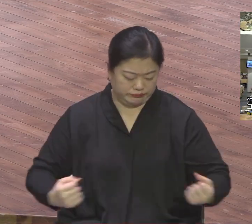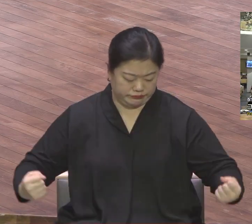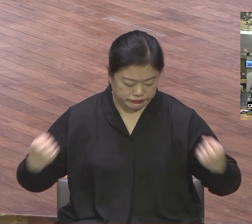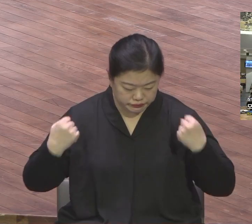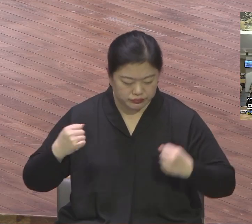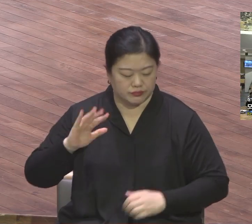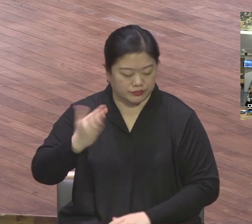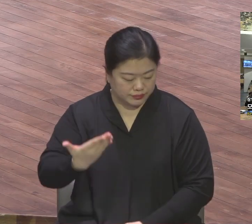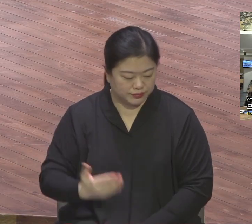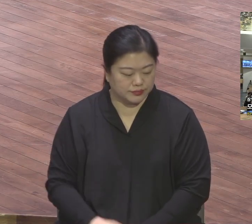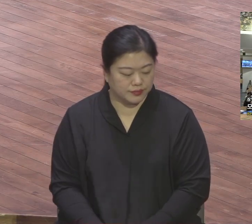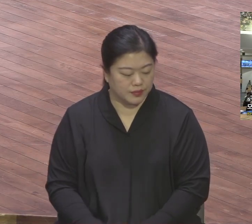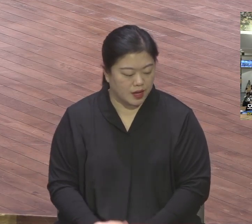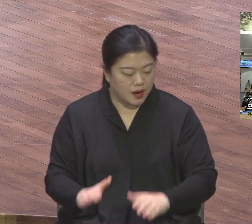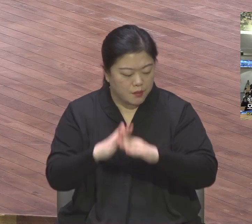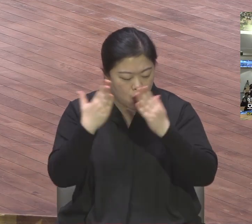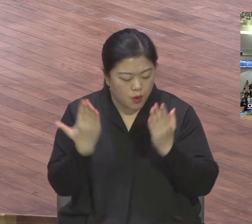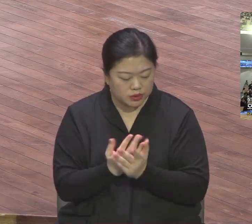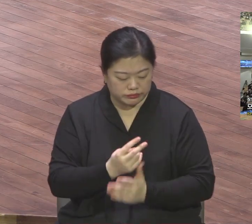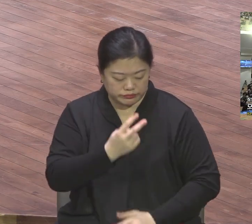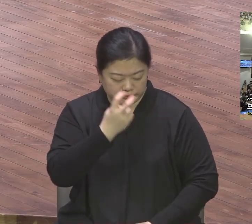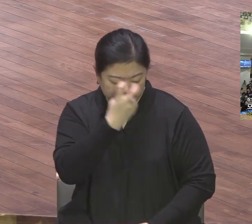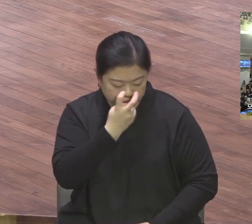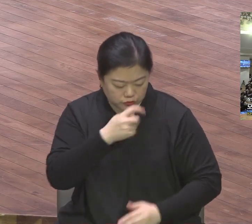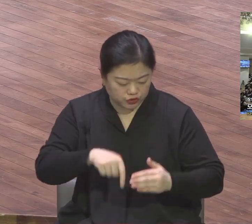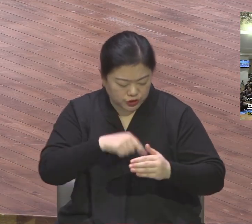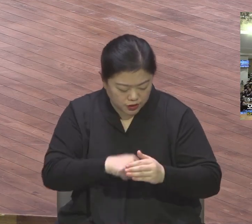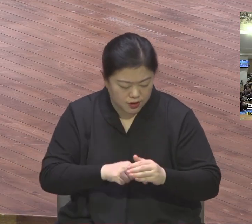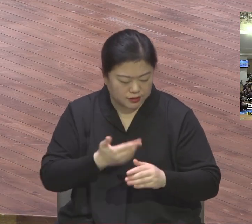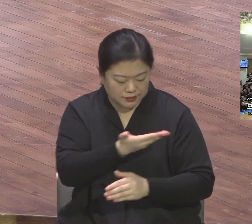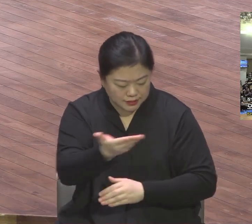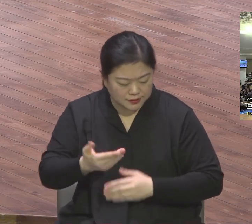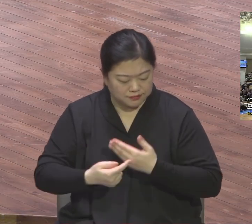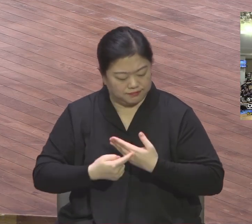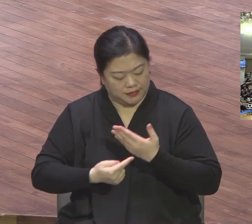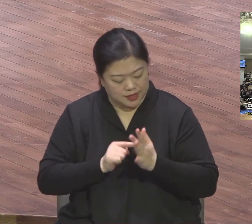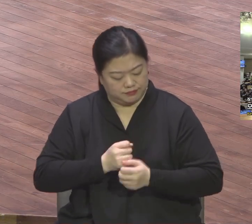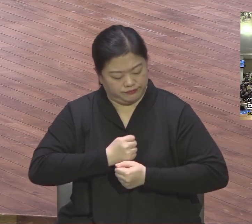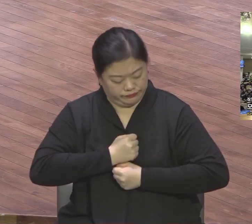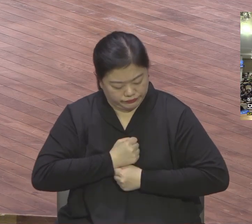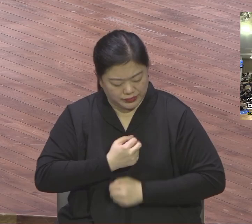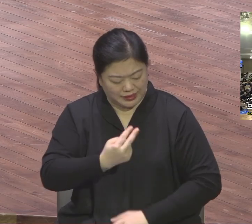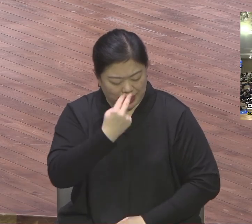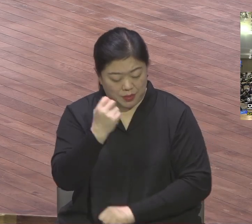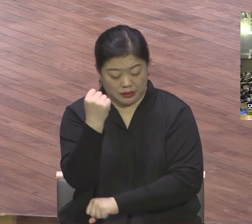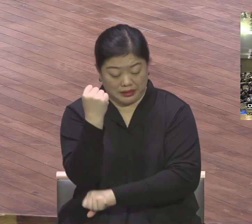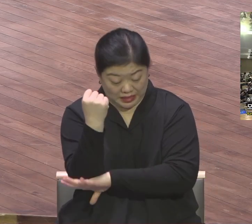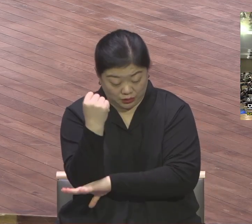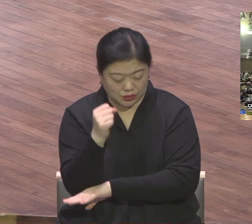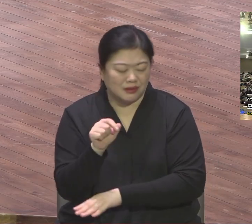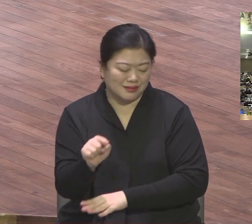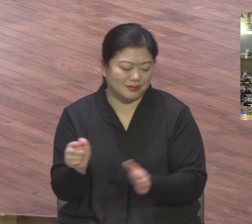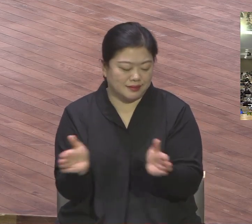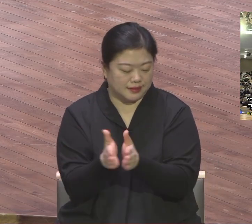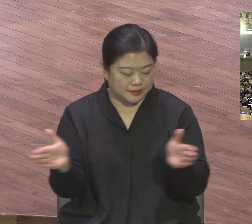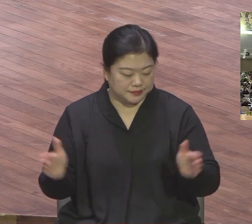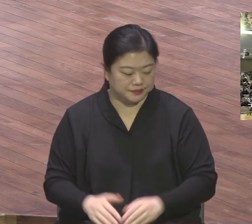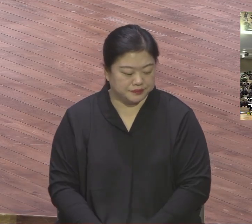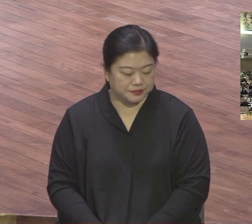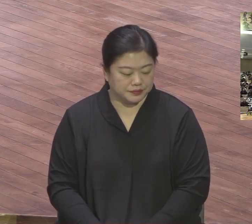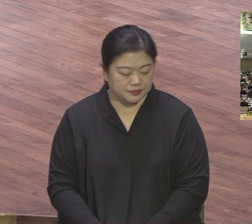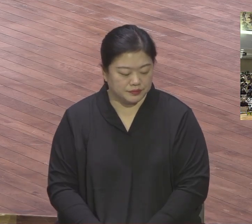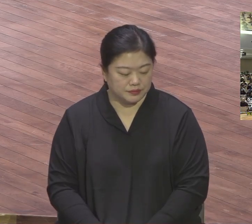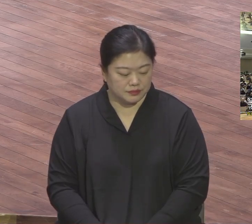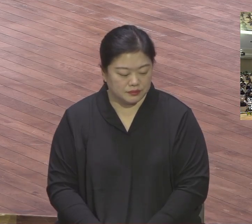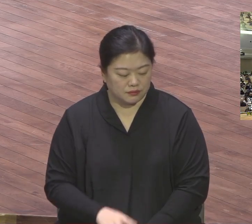건강이 됨이니라. 모든 지킬 만한 것 중에 더욱 내 마음을 지키라. 생명의 근원이 이에서 남이니라.